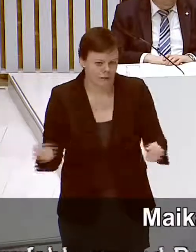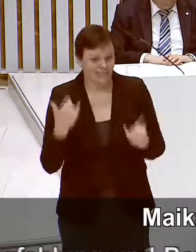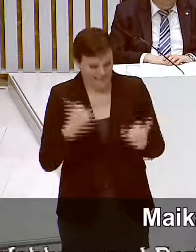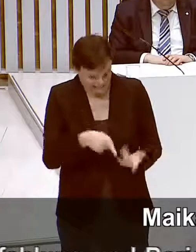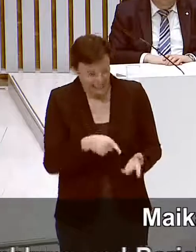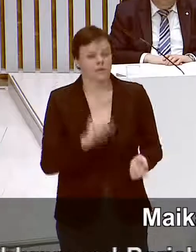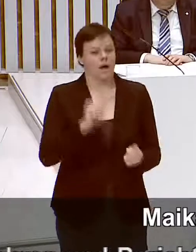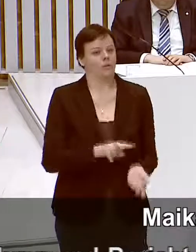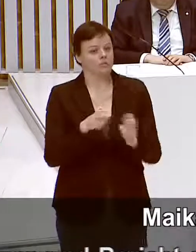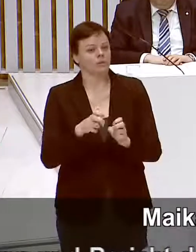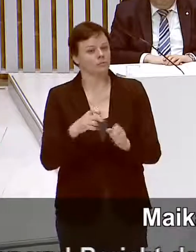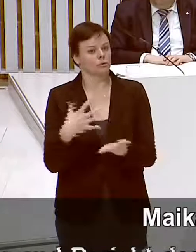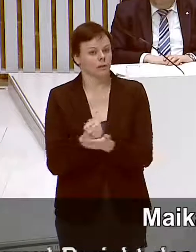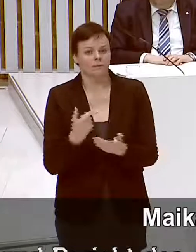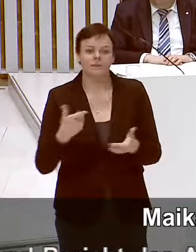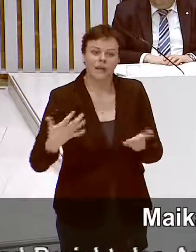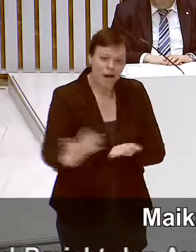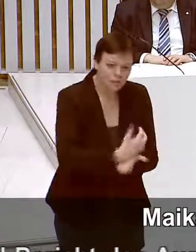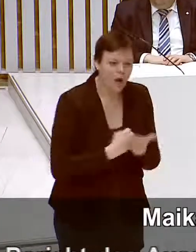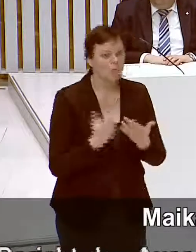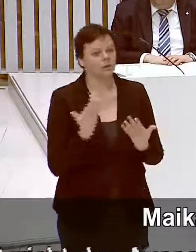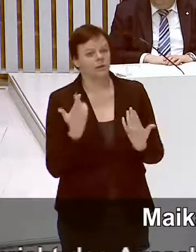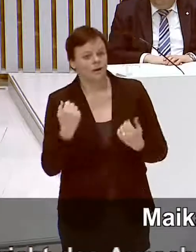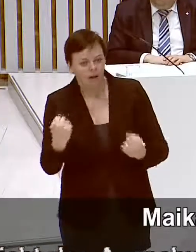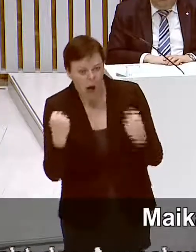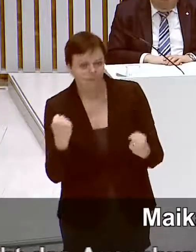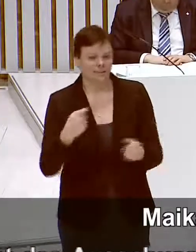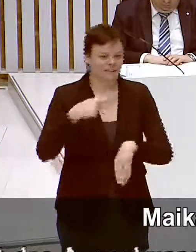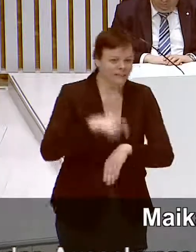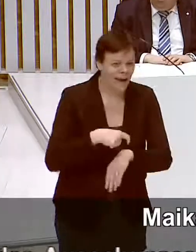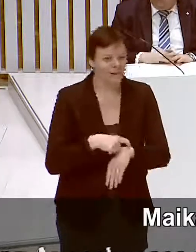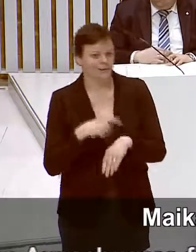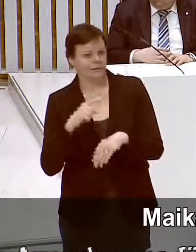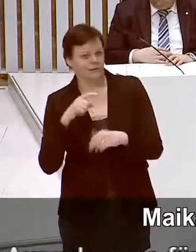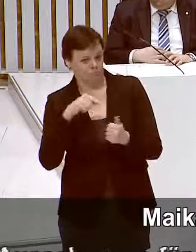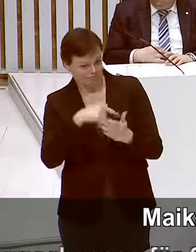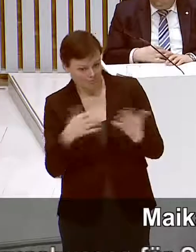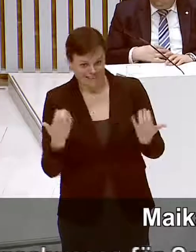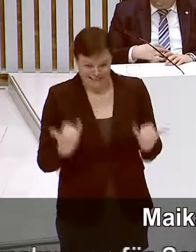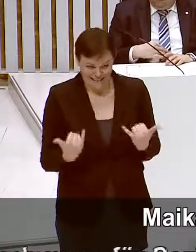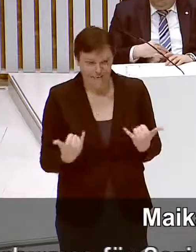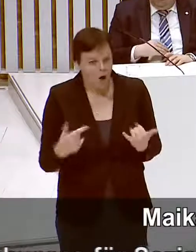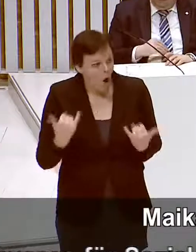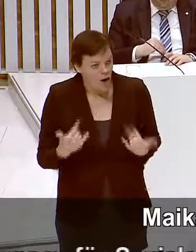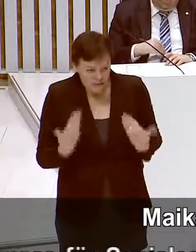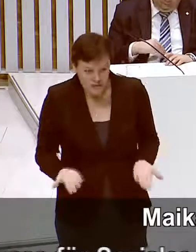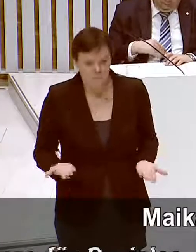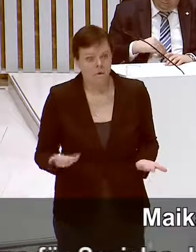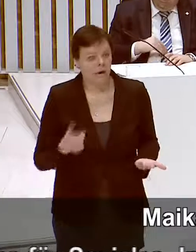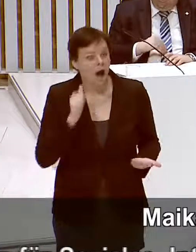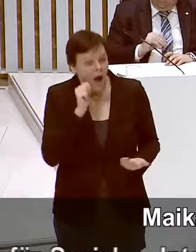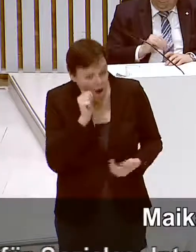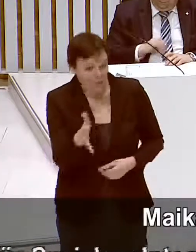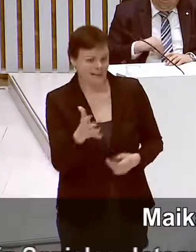Einsparung von Kraft- und Zeitaufwand im täglichen Leben, und darum geht es doch gerade, um das Alltägliche,